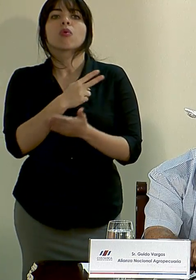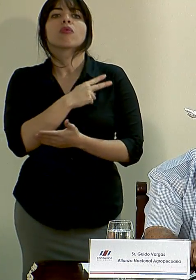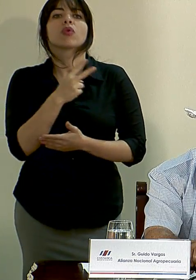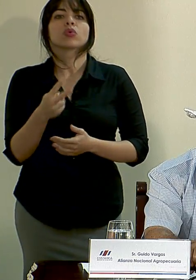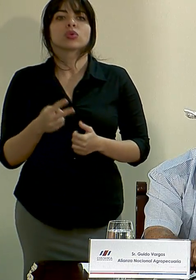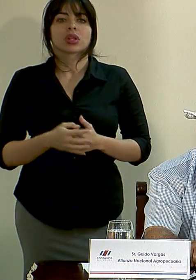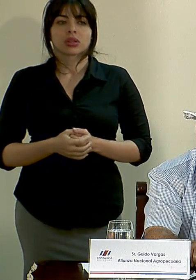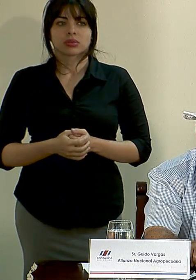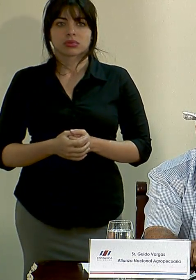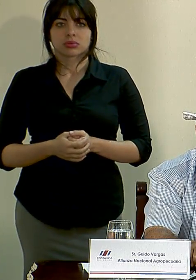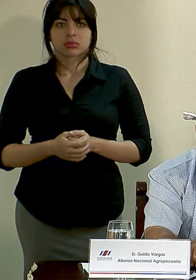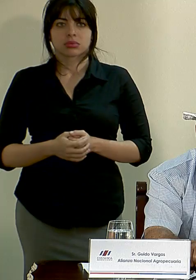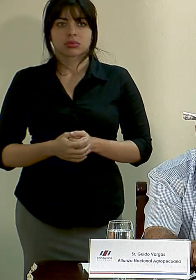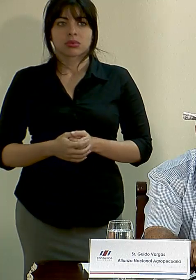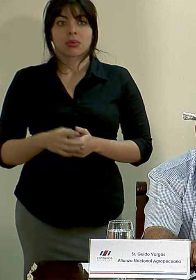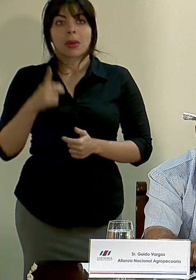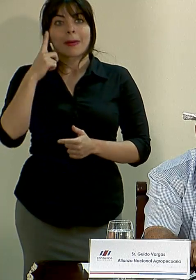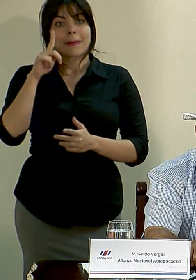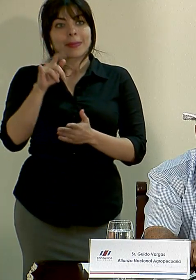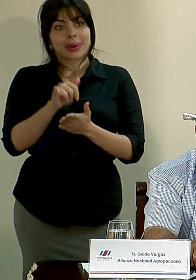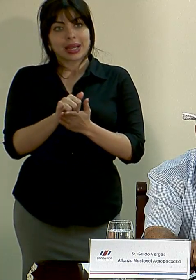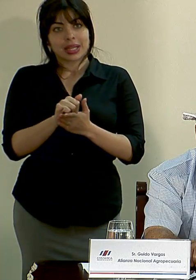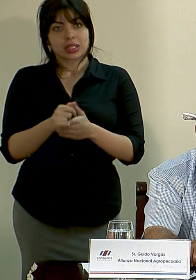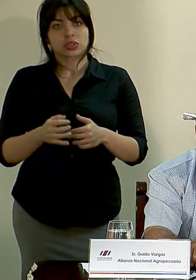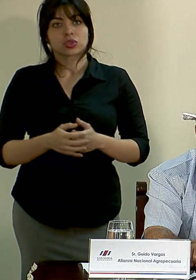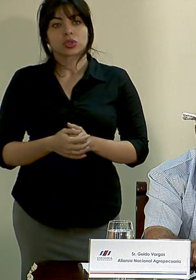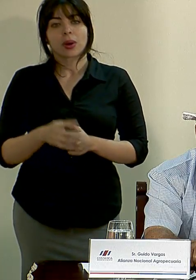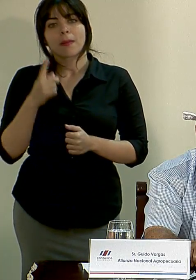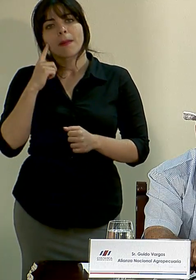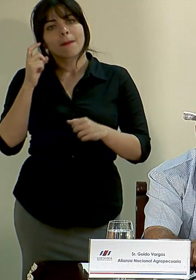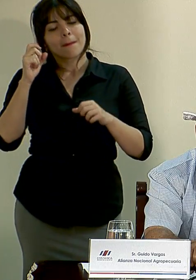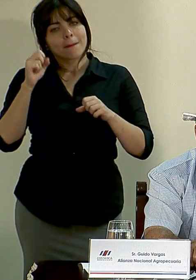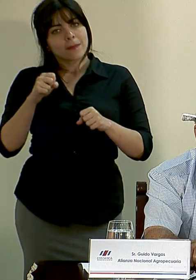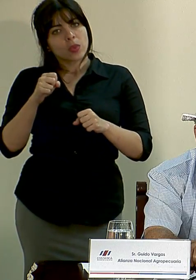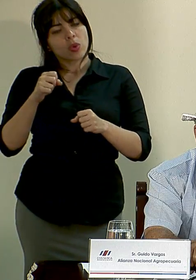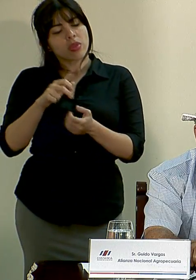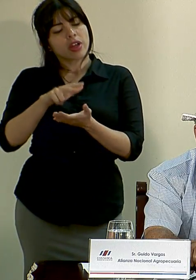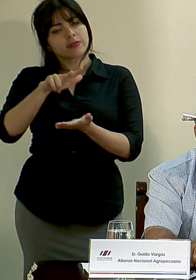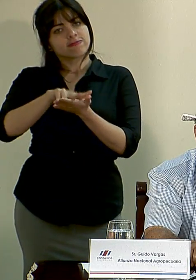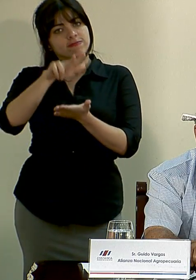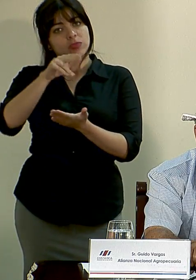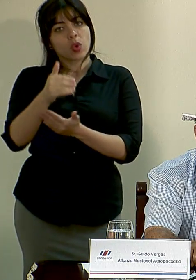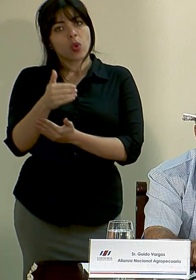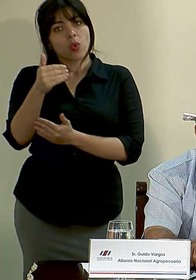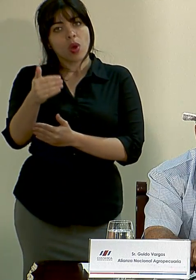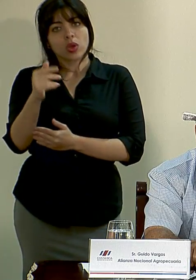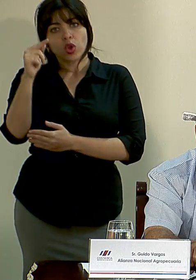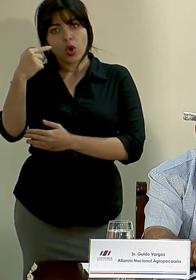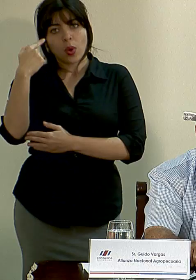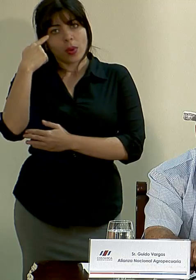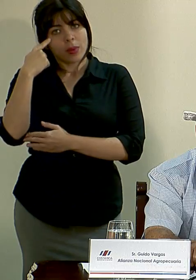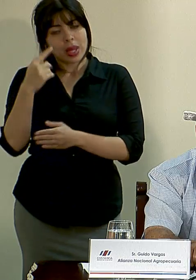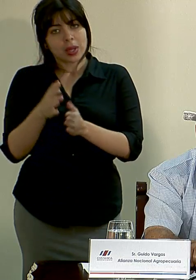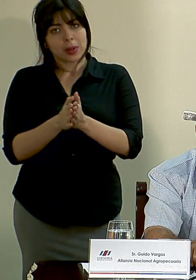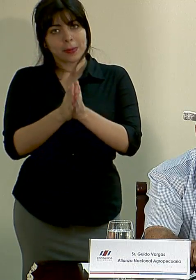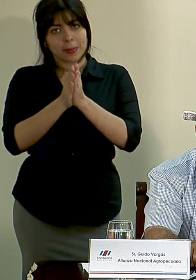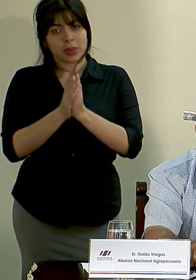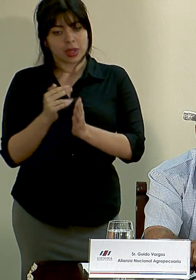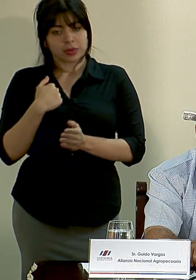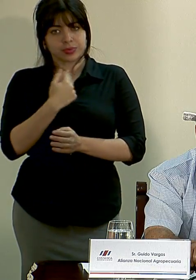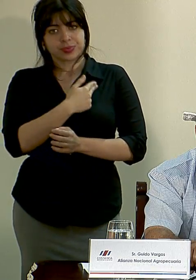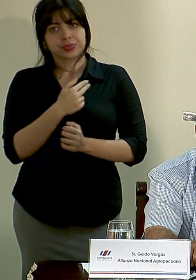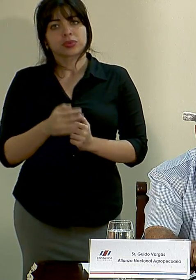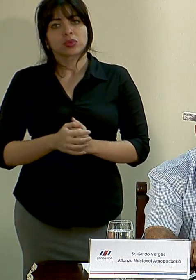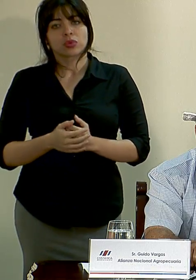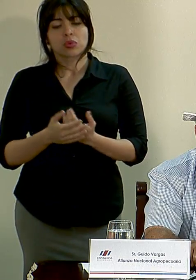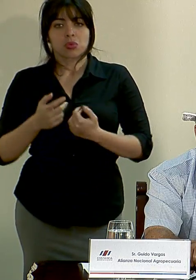voluntades, y para ello y para poder sellarlo, cuando el gobierno nos pide